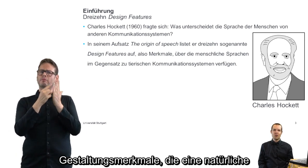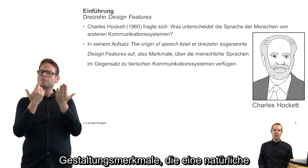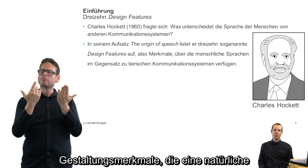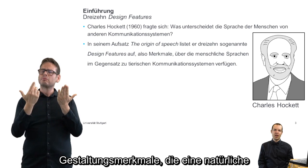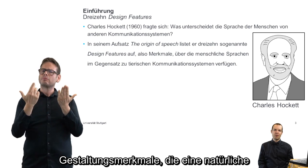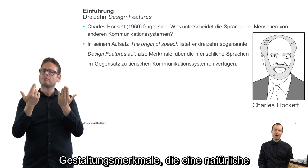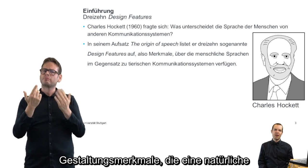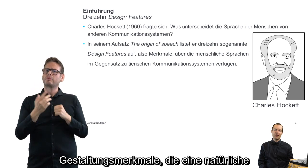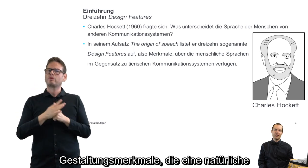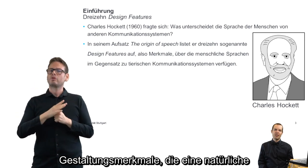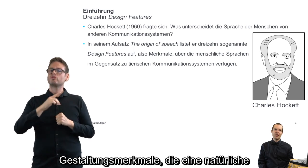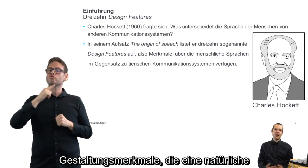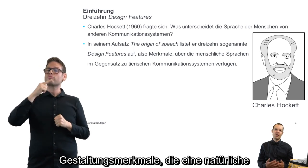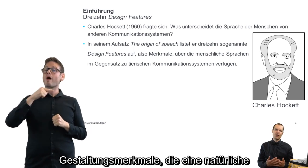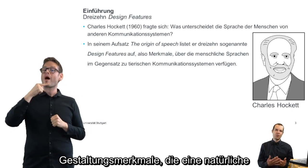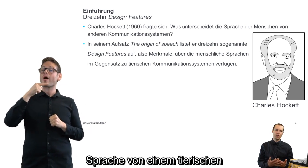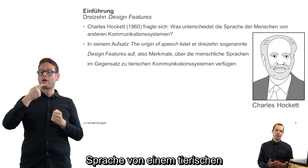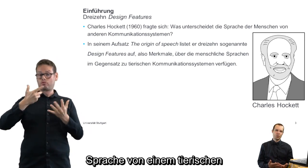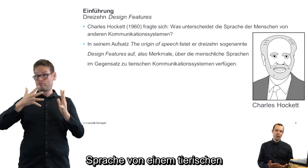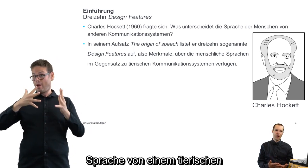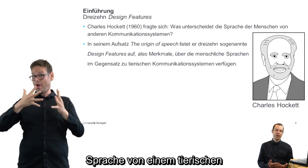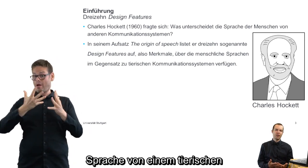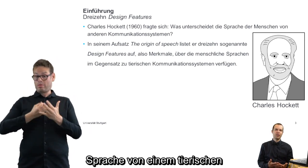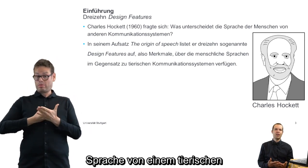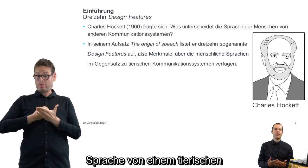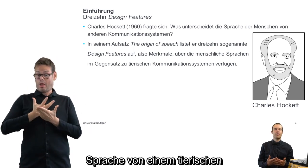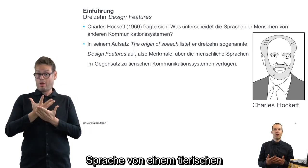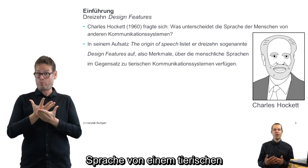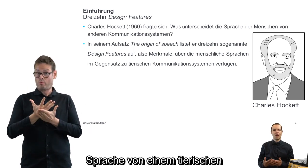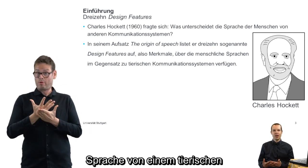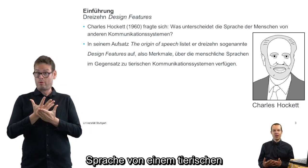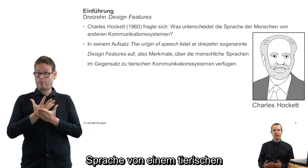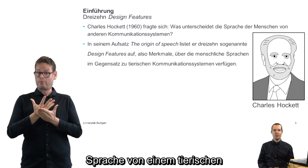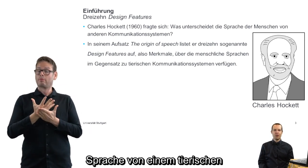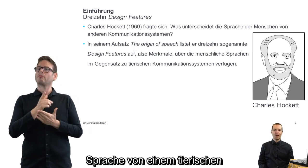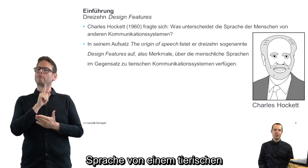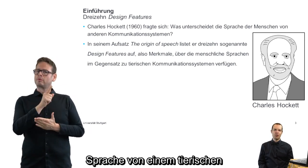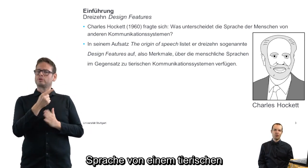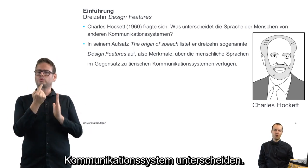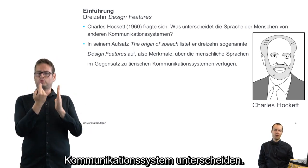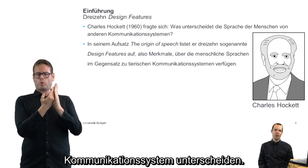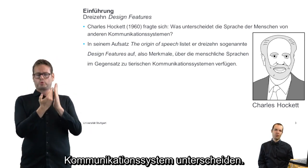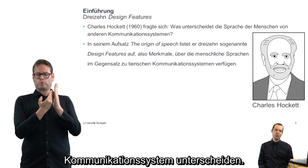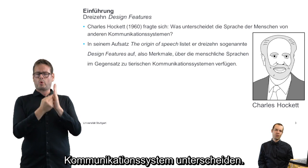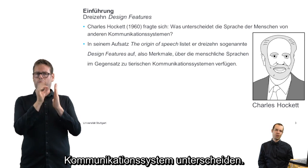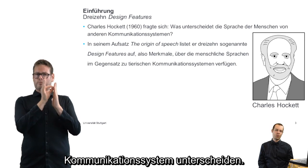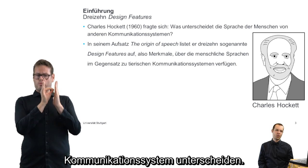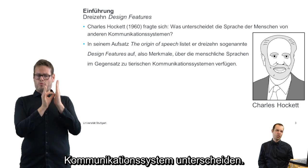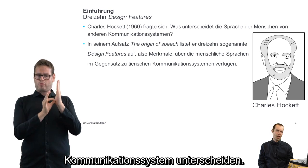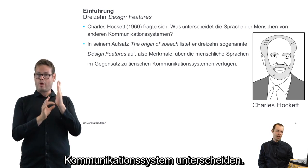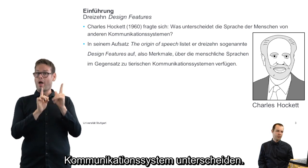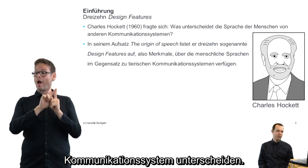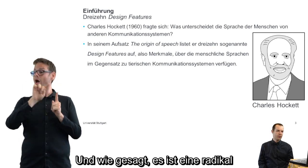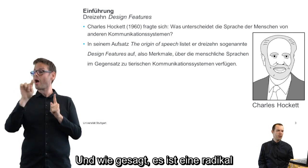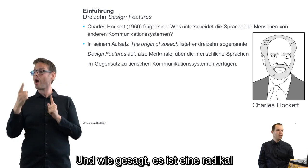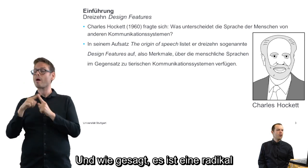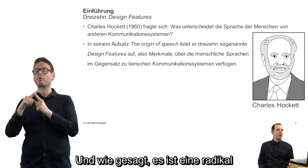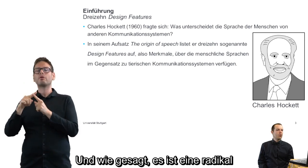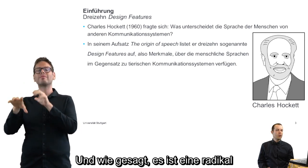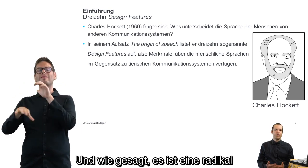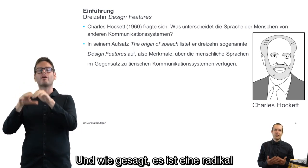Gestaltungsmerkmale, die eine natürliche Sprache von einem tierischen Kommunikationssystem unterscheiden.